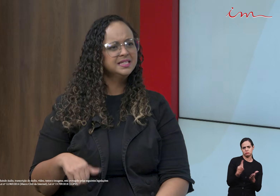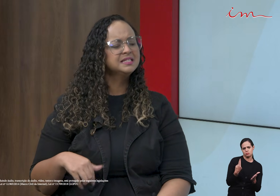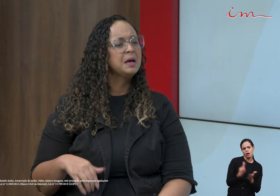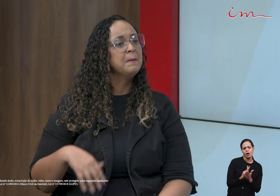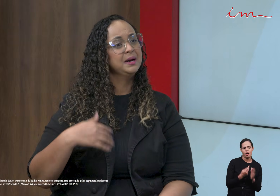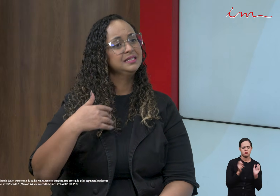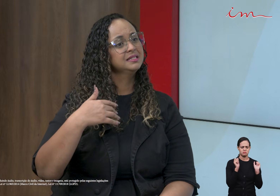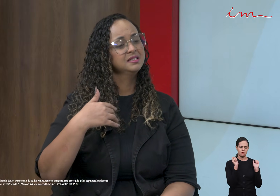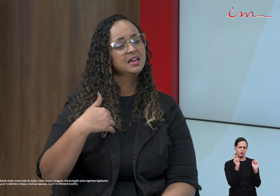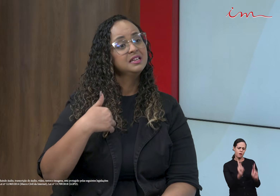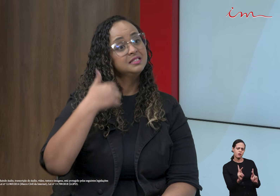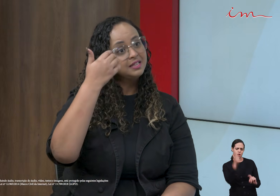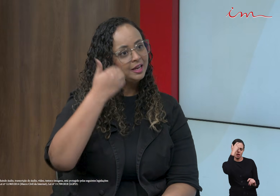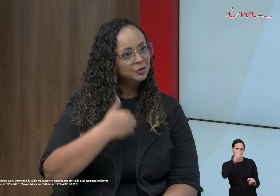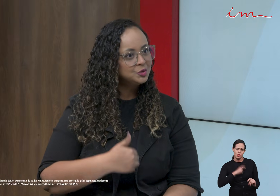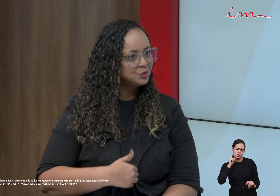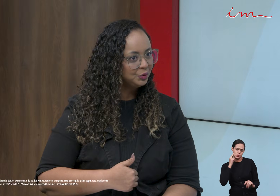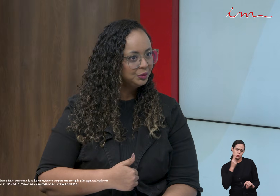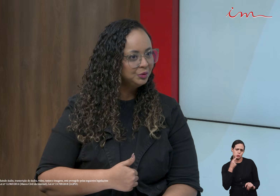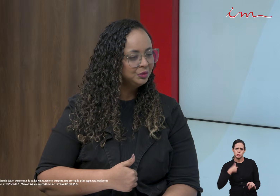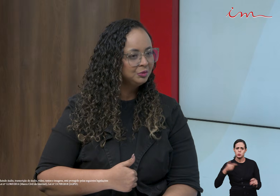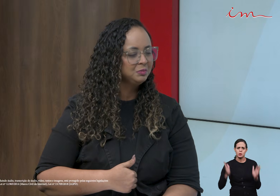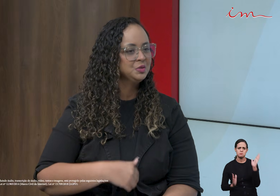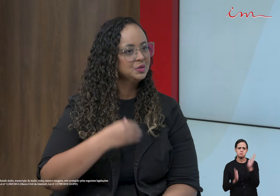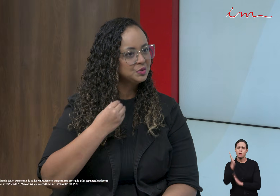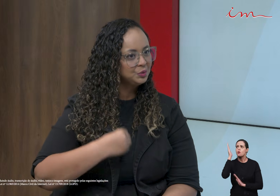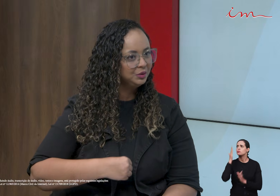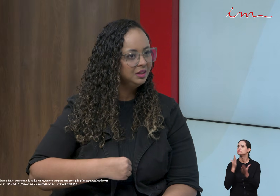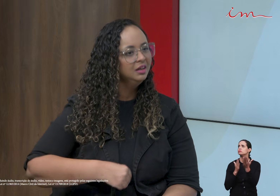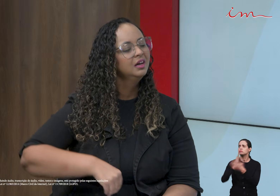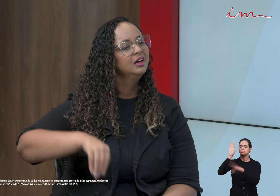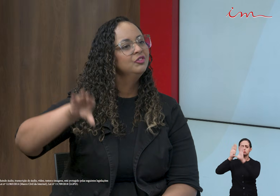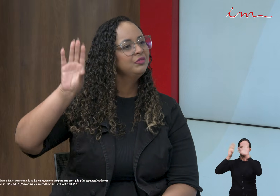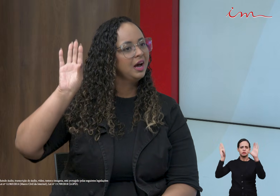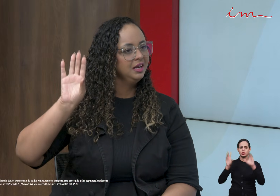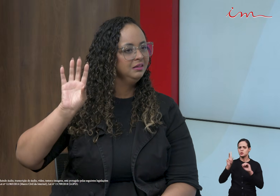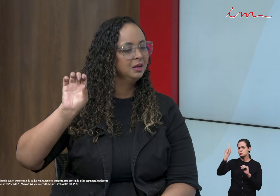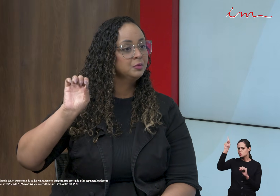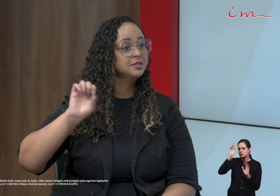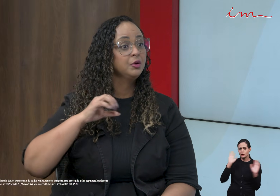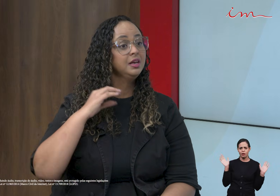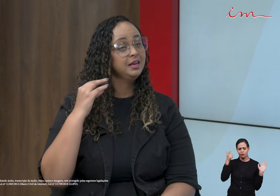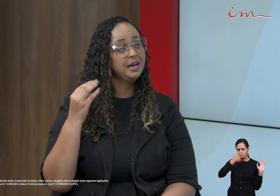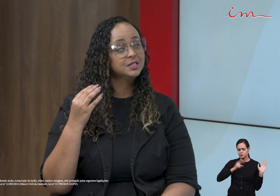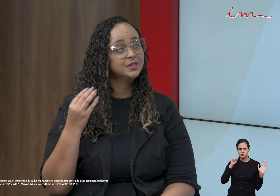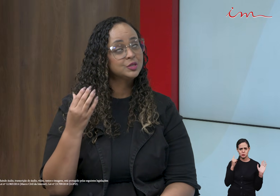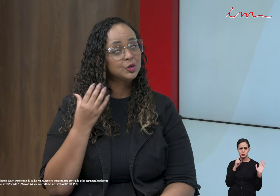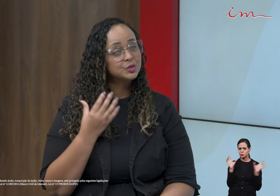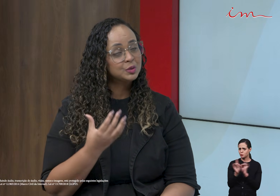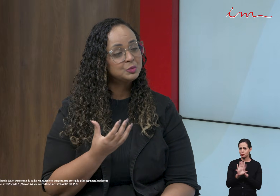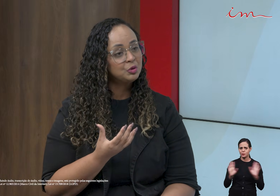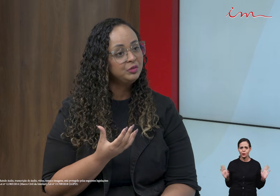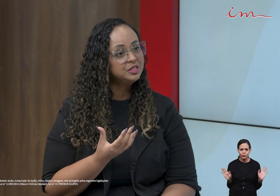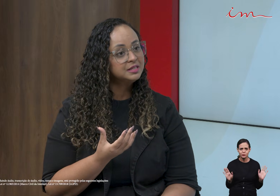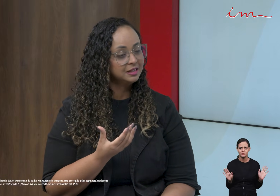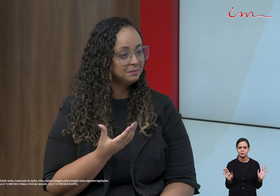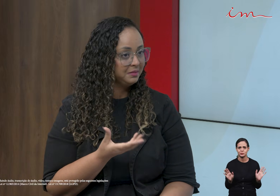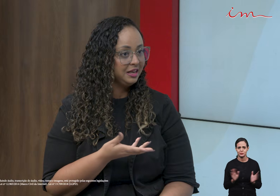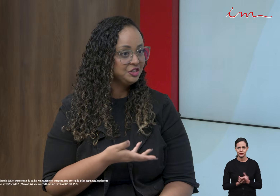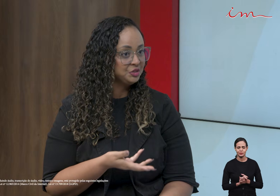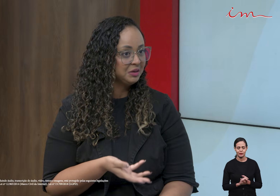muitas vezes, mas sendo surdo, uma pessoa surda vai lá para o céu. E às vezes nós que somos